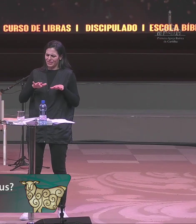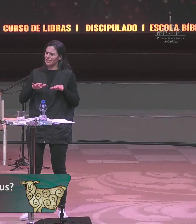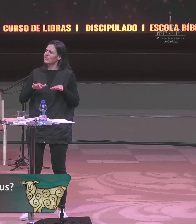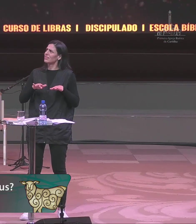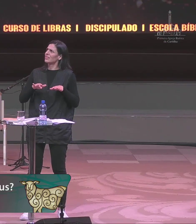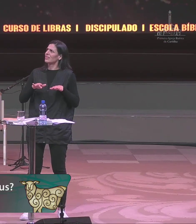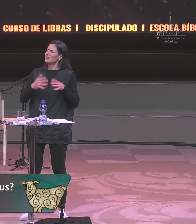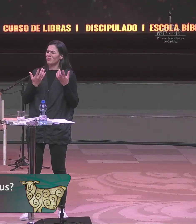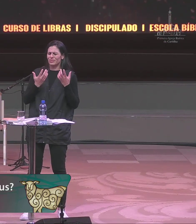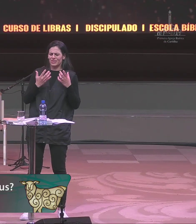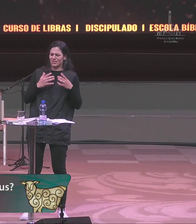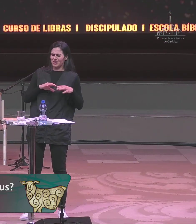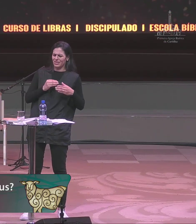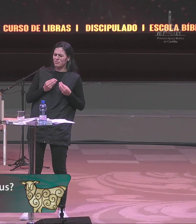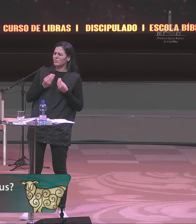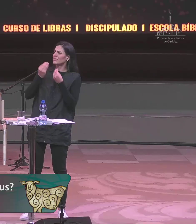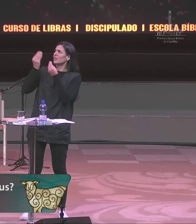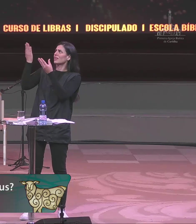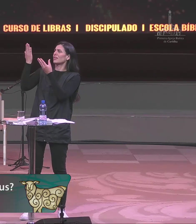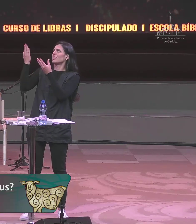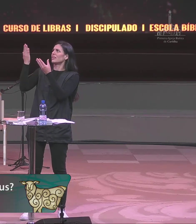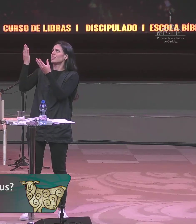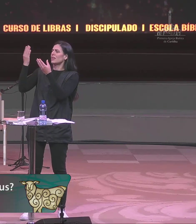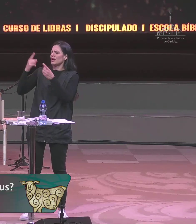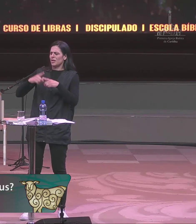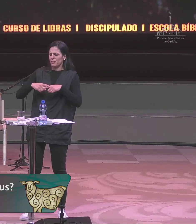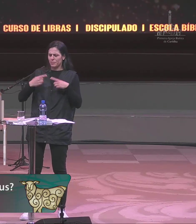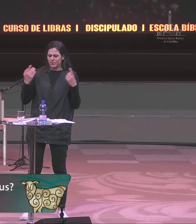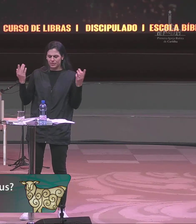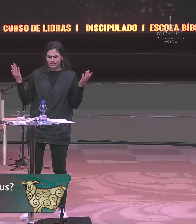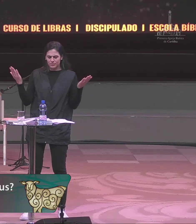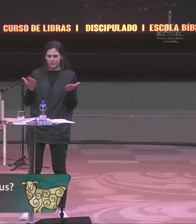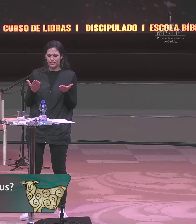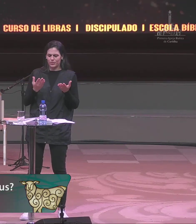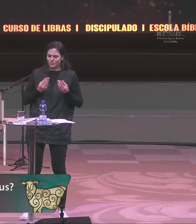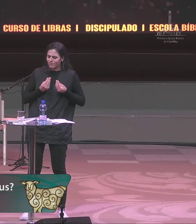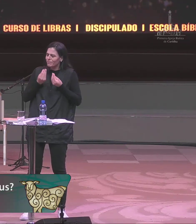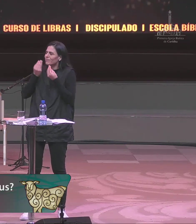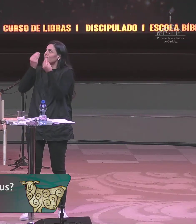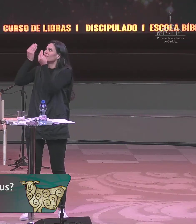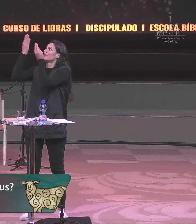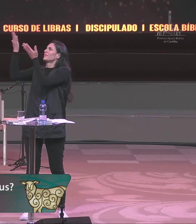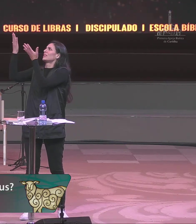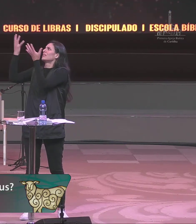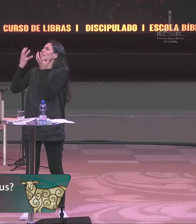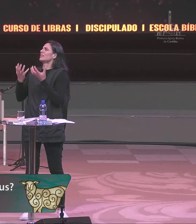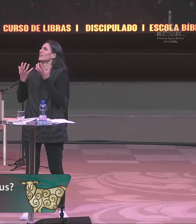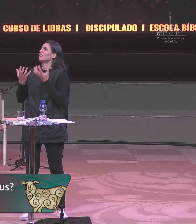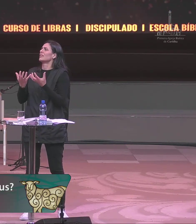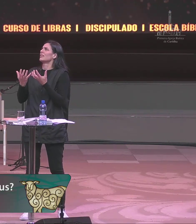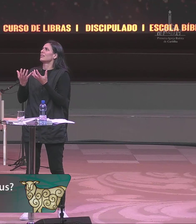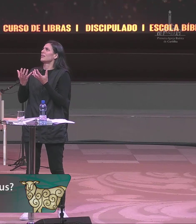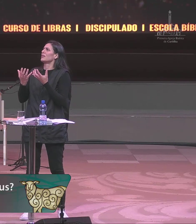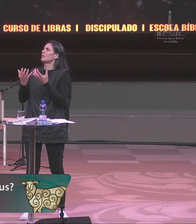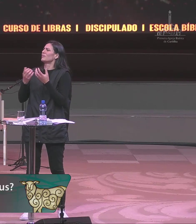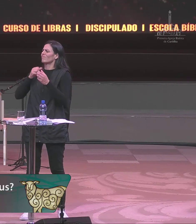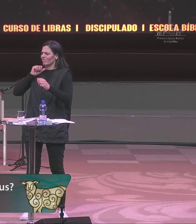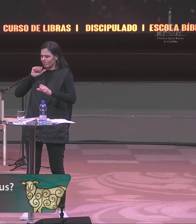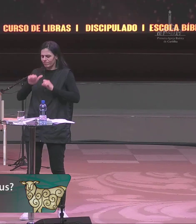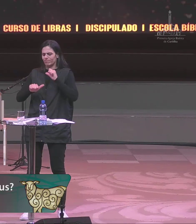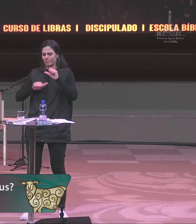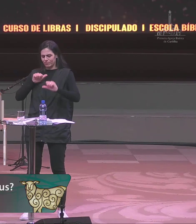relacionar com Deus. Uma nova forma de trazer pessoas para viver a vida como ela deve ser, para que mais cartas